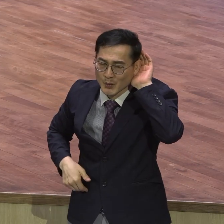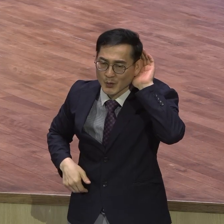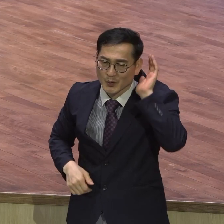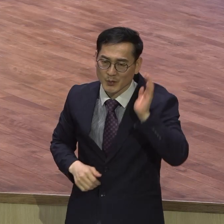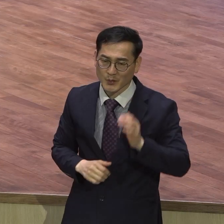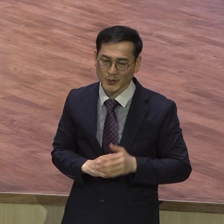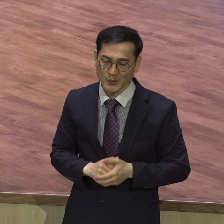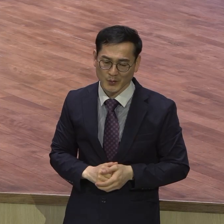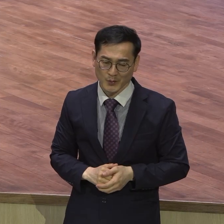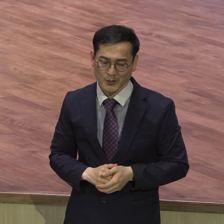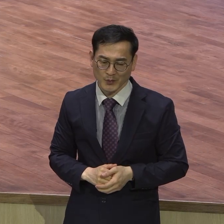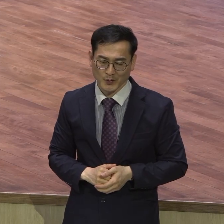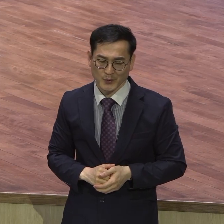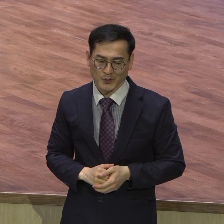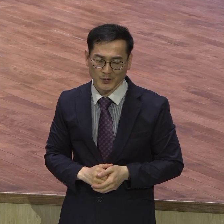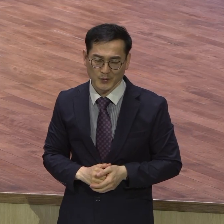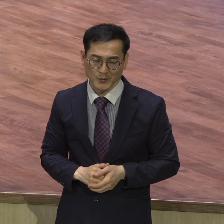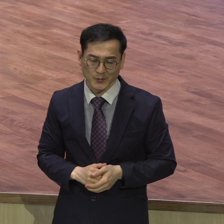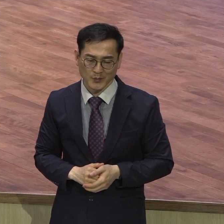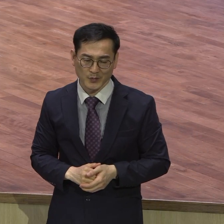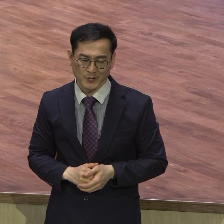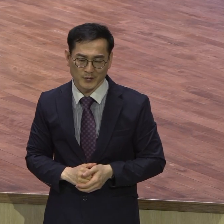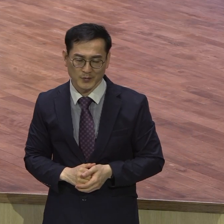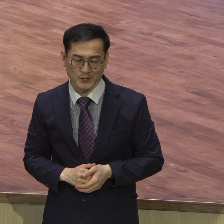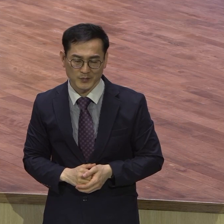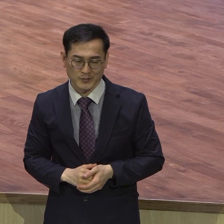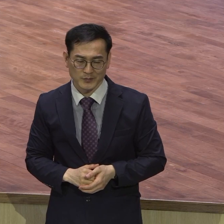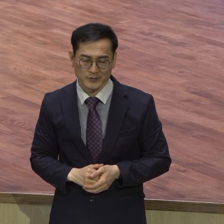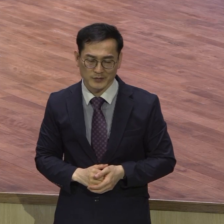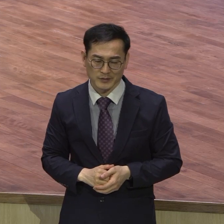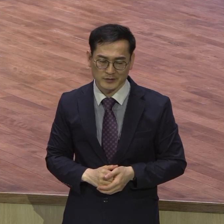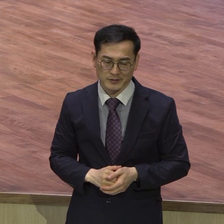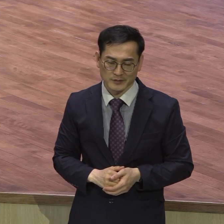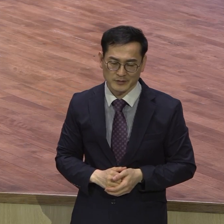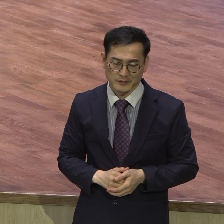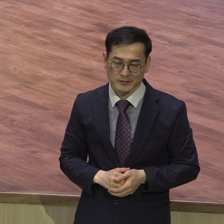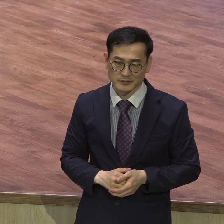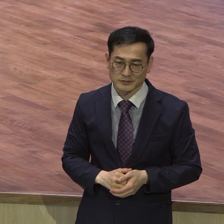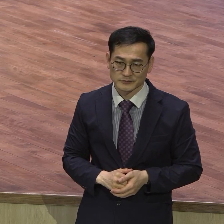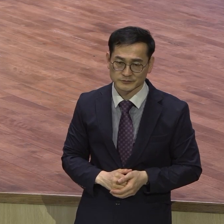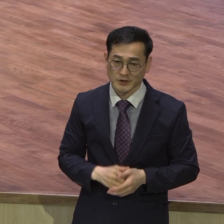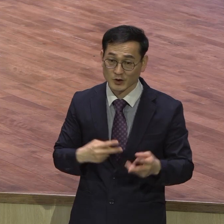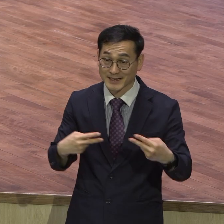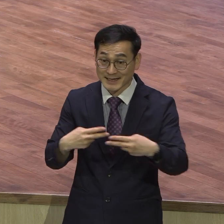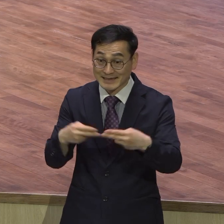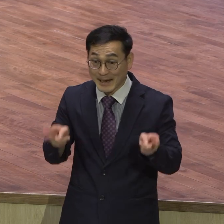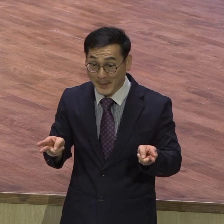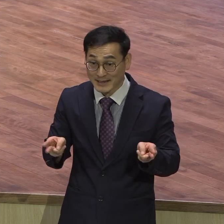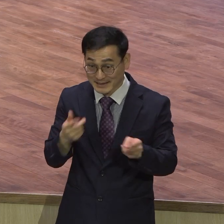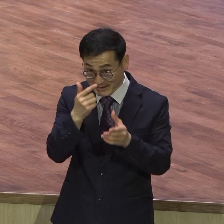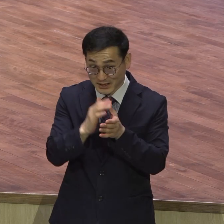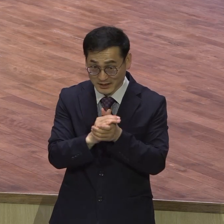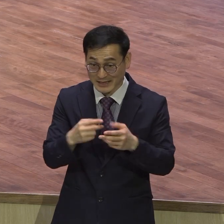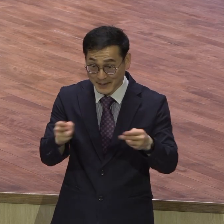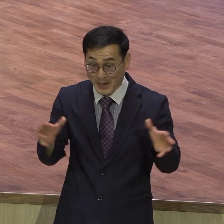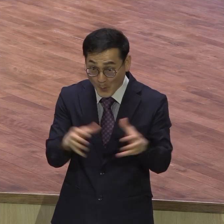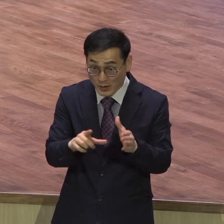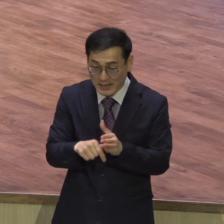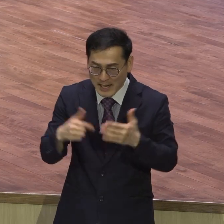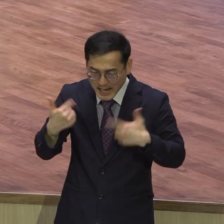기도해요. 우리 다를방 하면 유광수 목사님들 기도해요. 하루도 안 빠집니다. 유광수 목사님들 1천만 제자 세우는